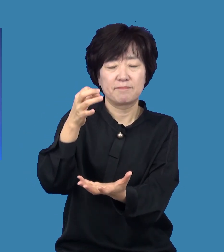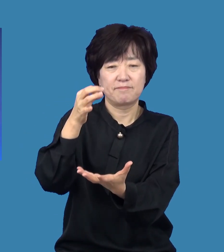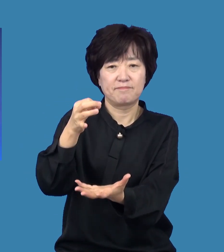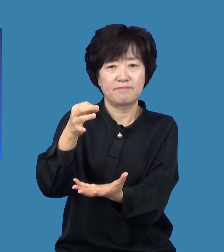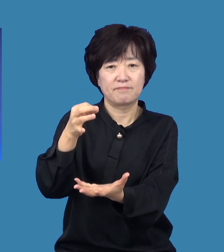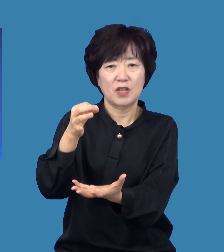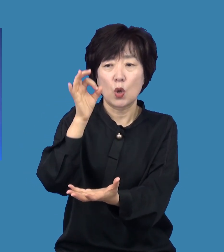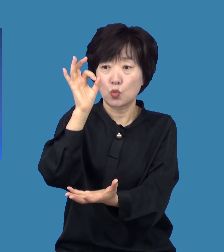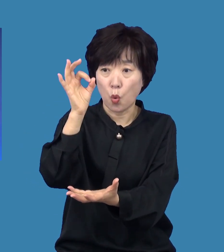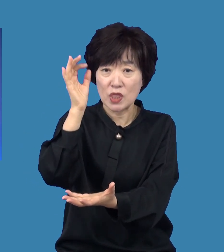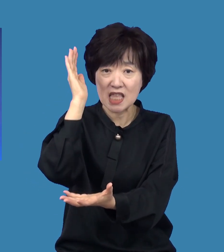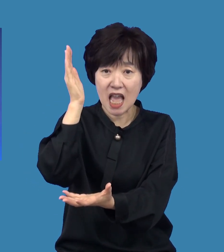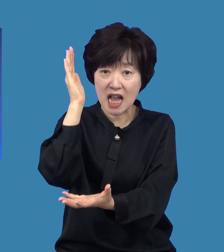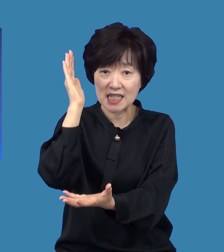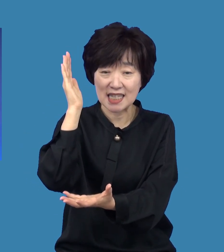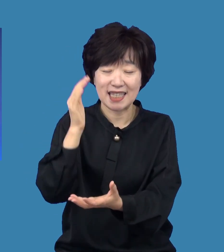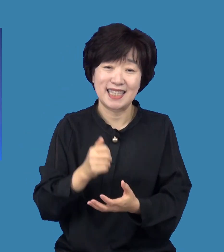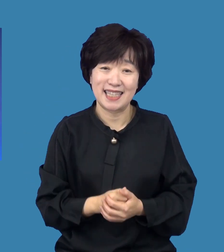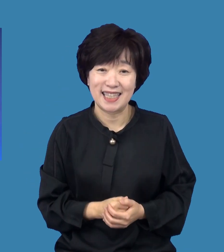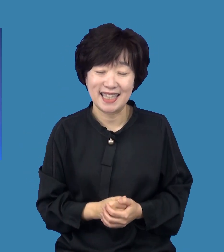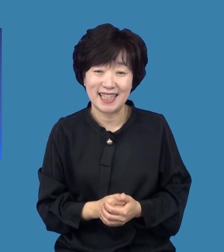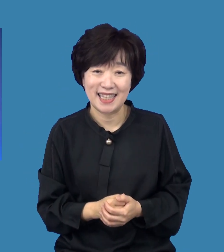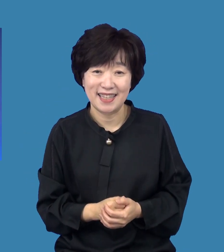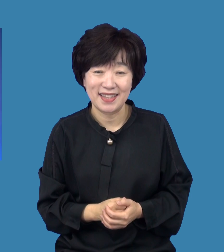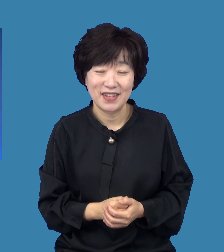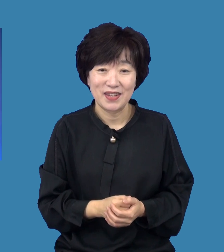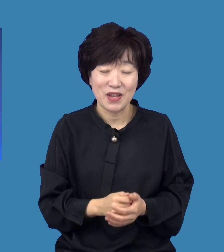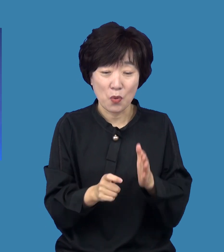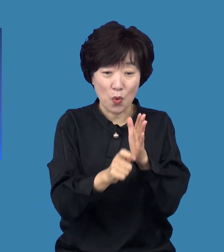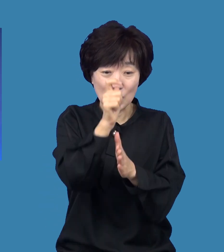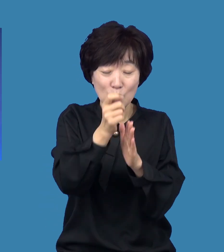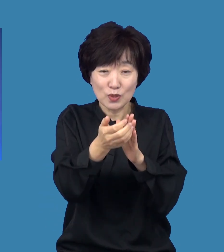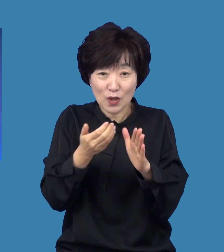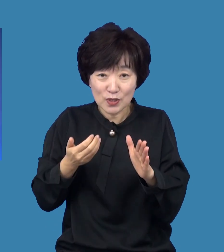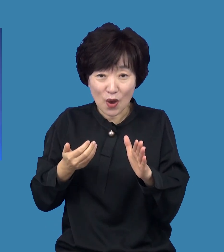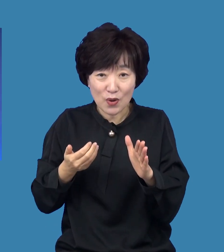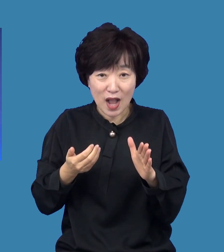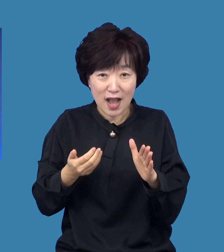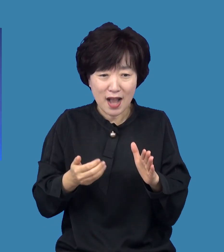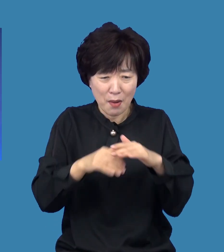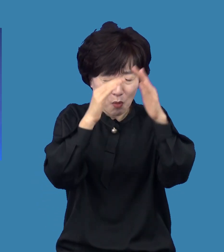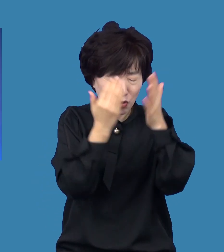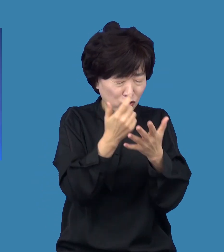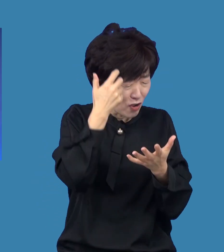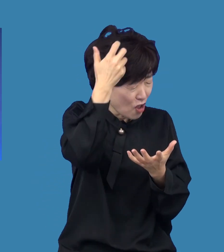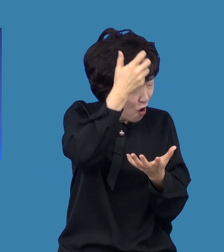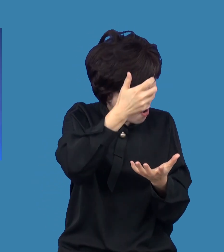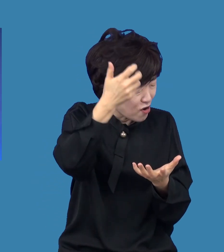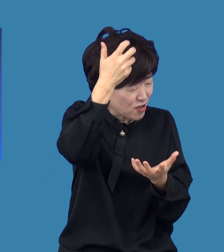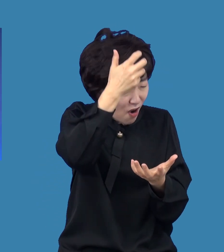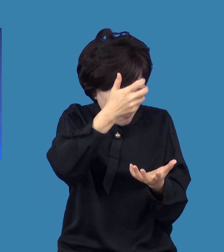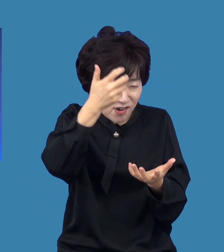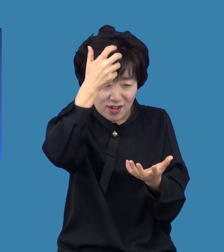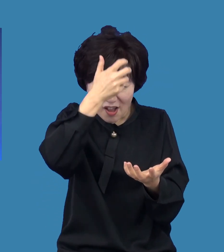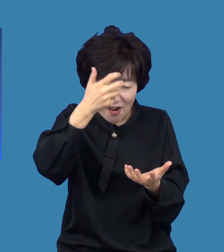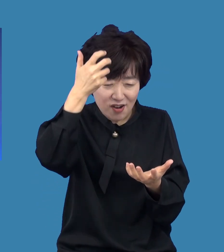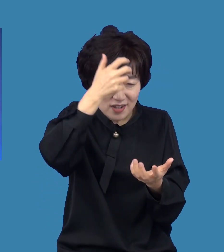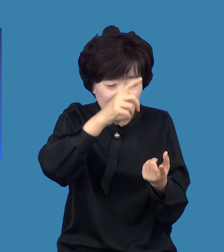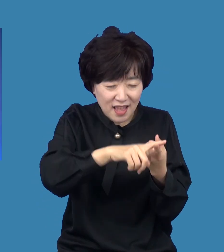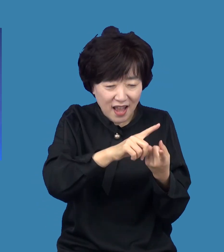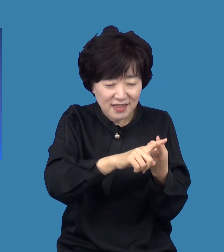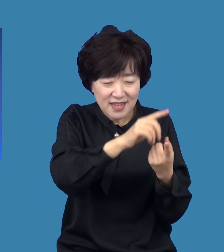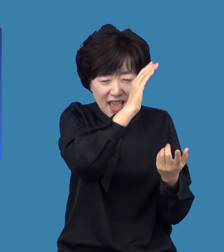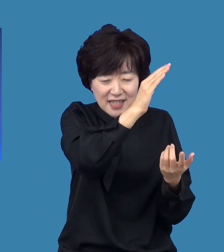얘기로 끝냅니다. 이 고린도전서가요 전체가 영에 대한 이야기죠. 영에 대한 이야기인데 이 앞에 영에 대한 이야기를